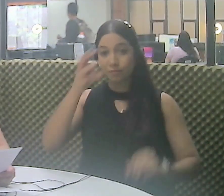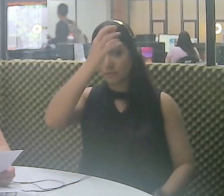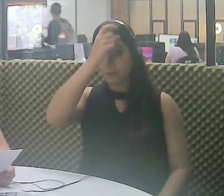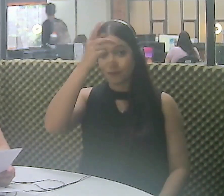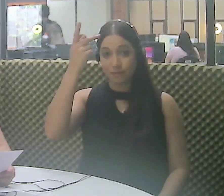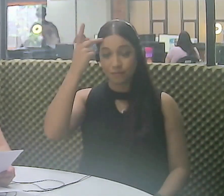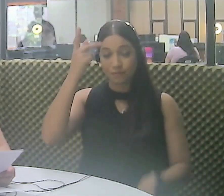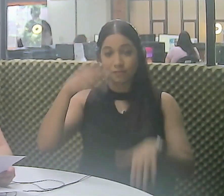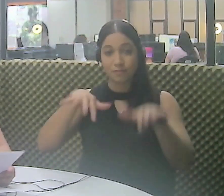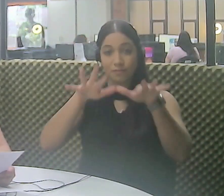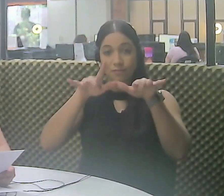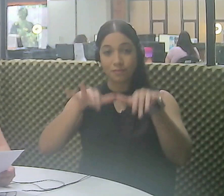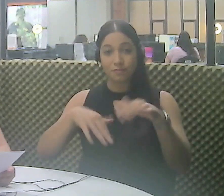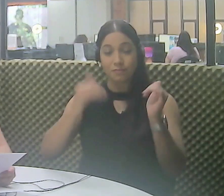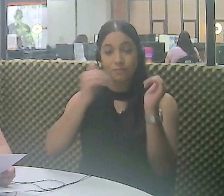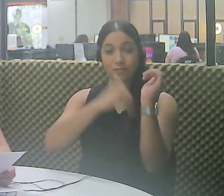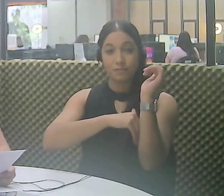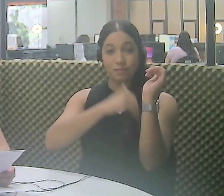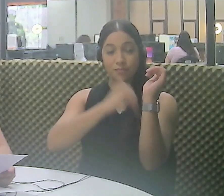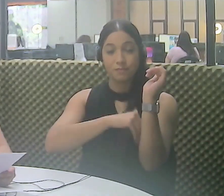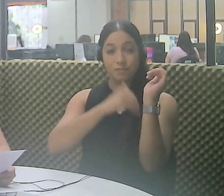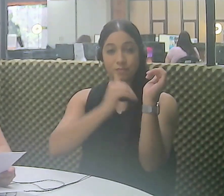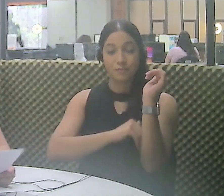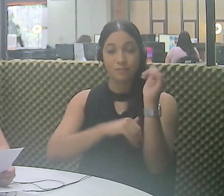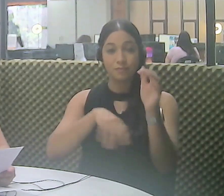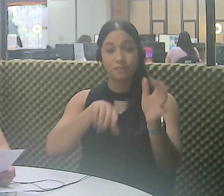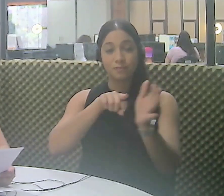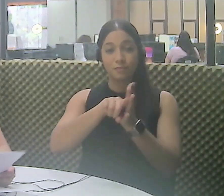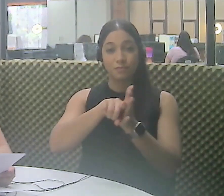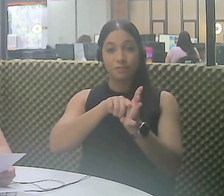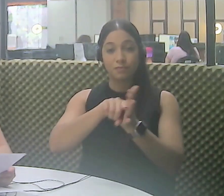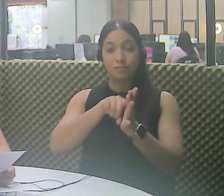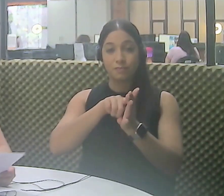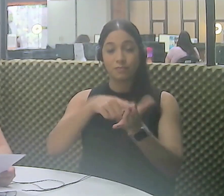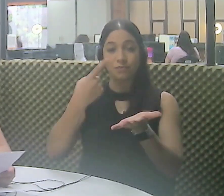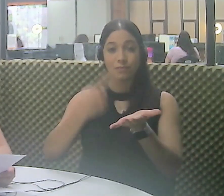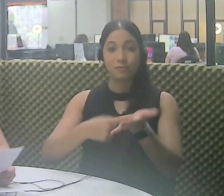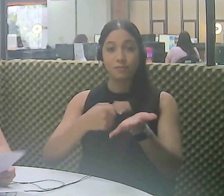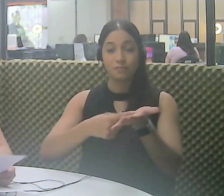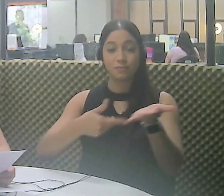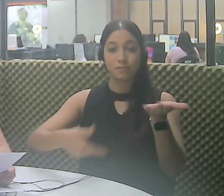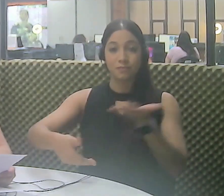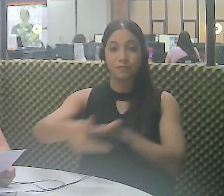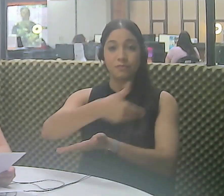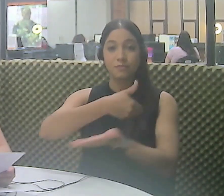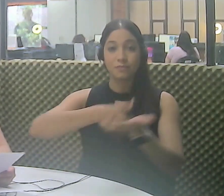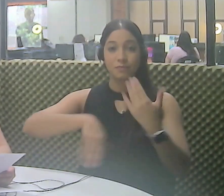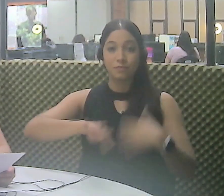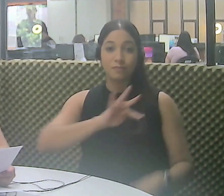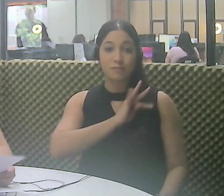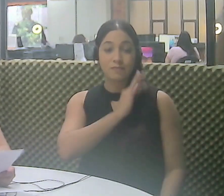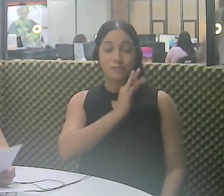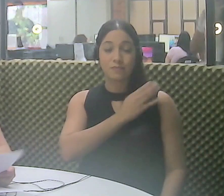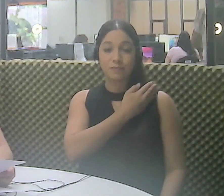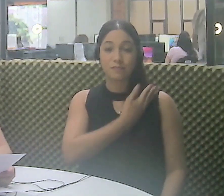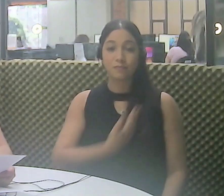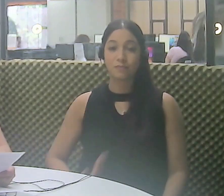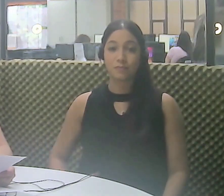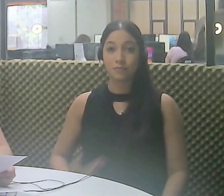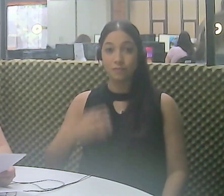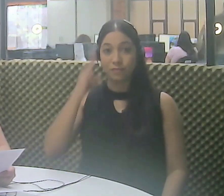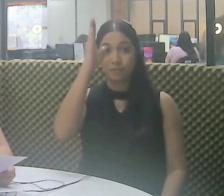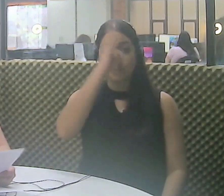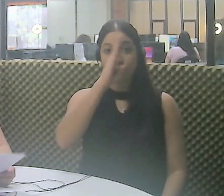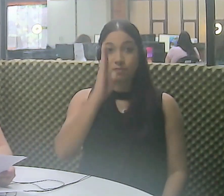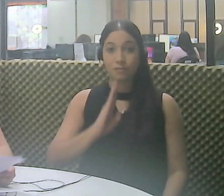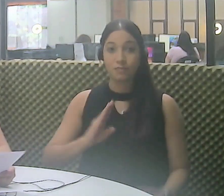ser preenchido de forma anônima. A pesquisa faz parte do acordo de cooperação técnica com a Rede Governança Brasil.